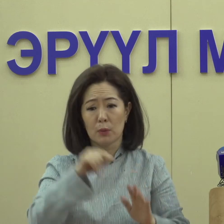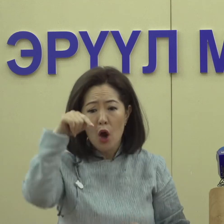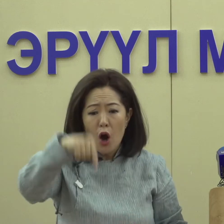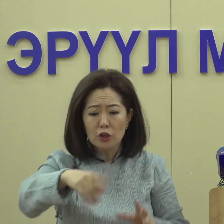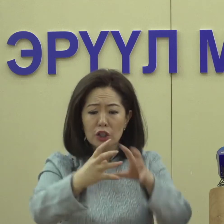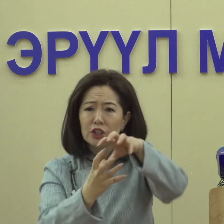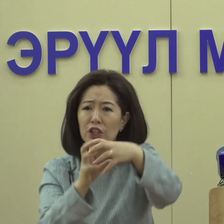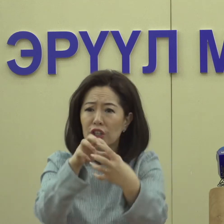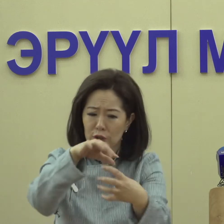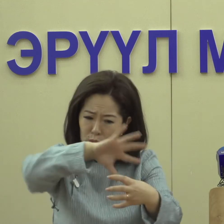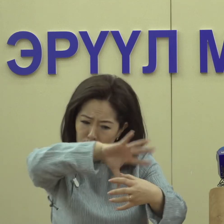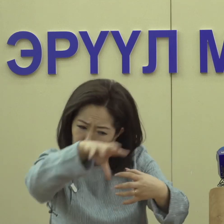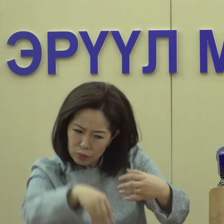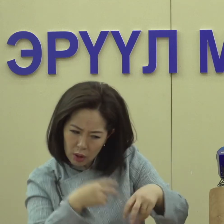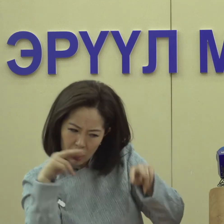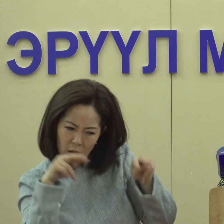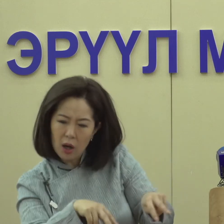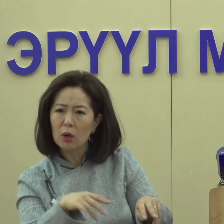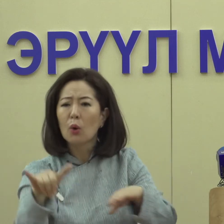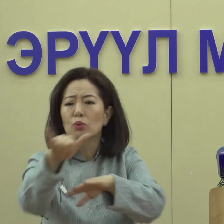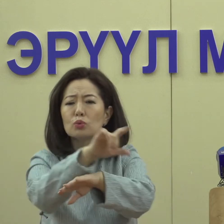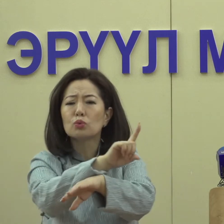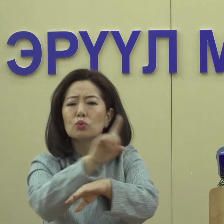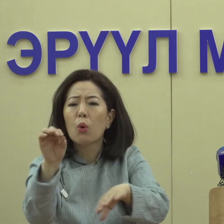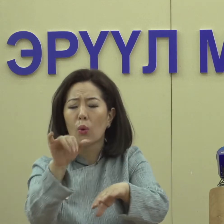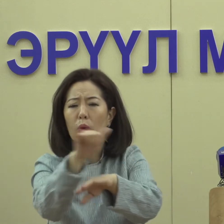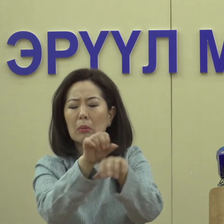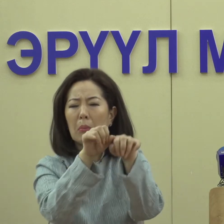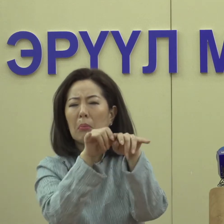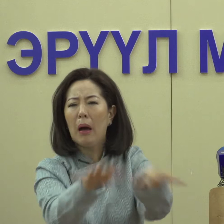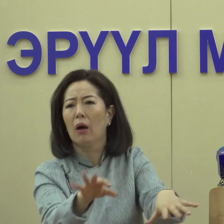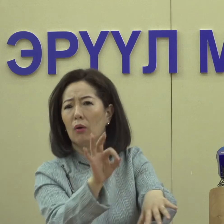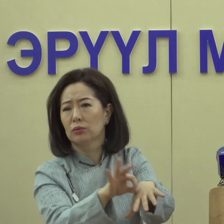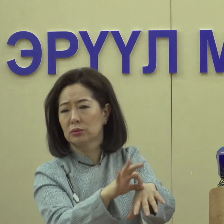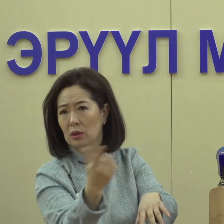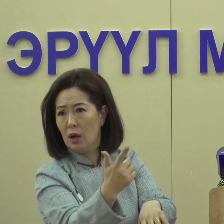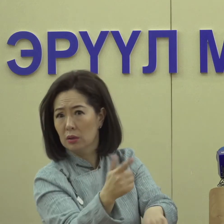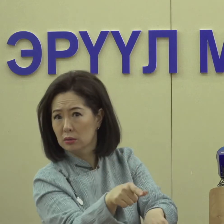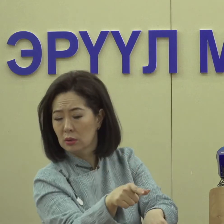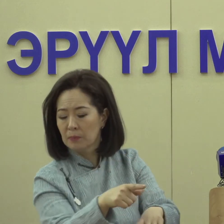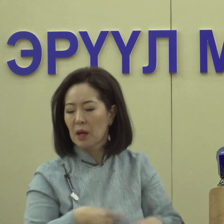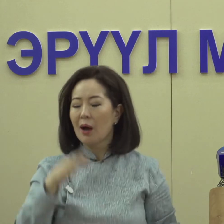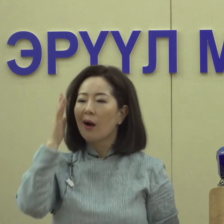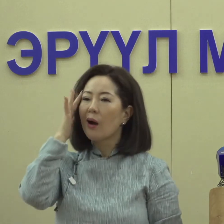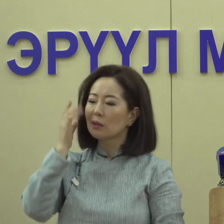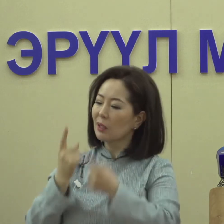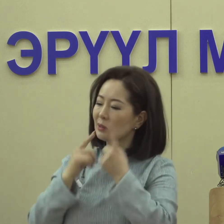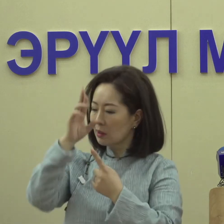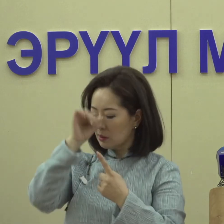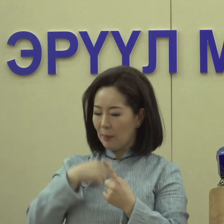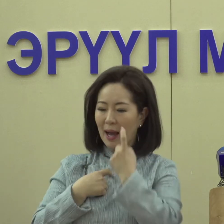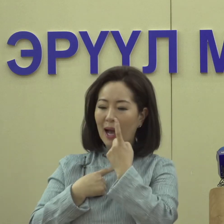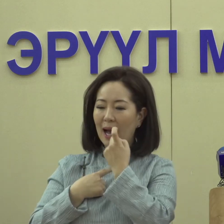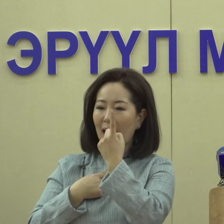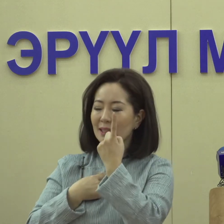100 орчим улсад энэ өвчин тархаад байна. Тэгэхээр гадаад харилцааны яамны хувьд зөвхөн солонгост гэдэг юм уу, Япон